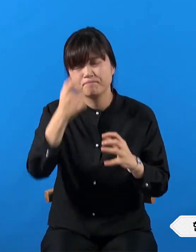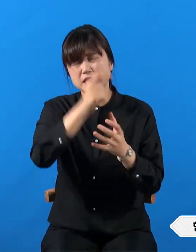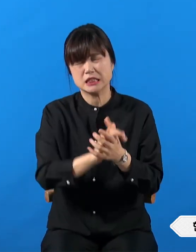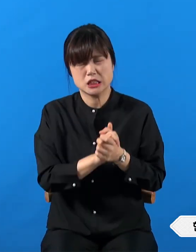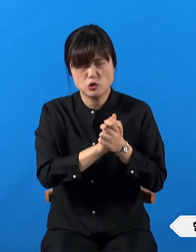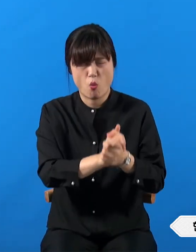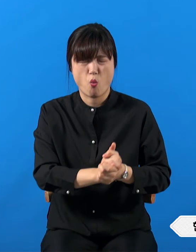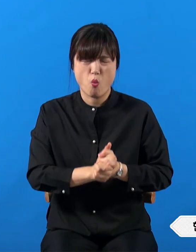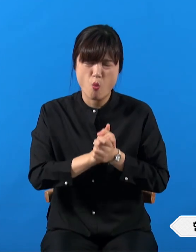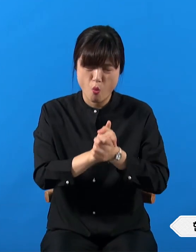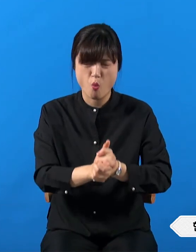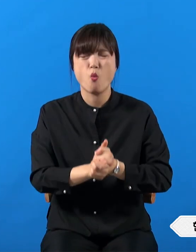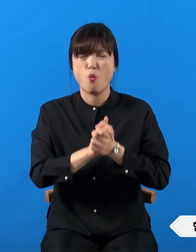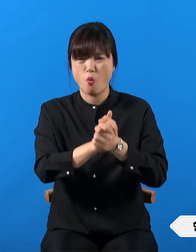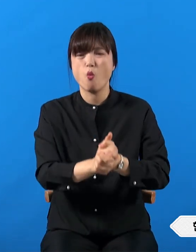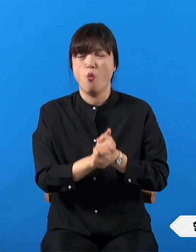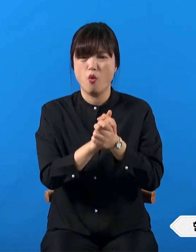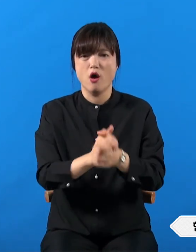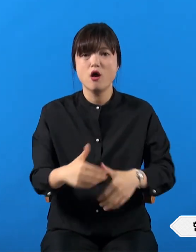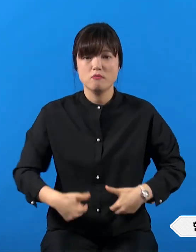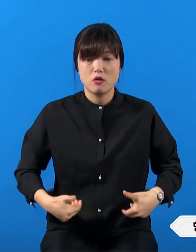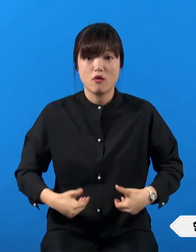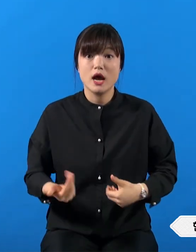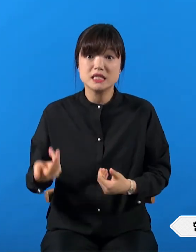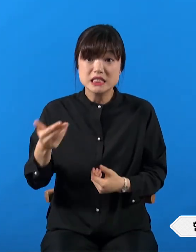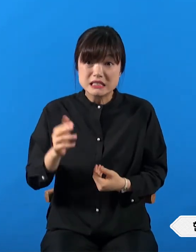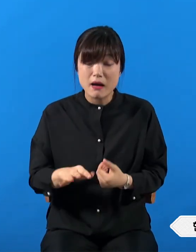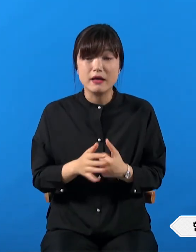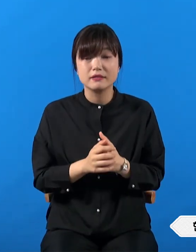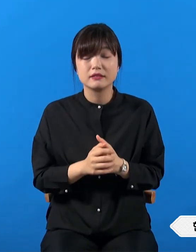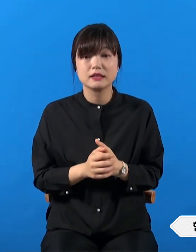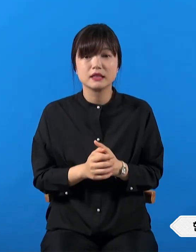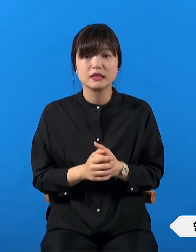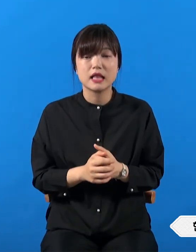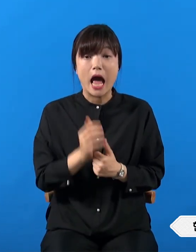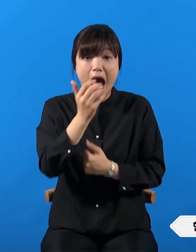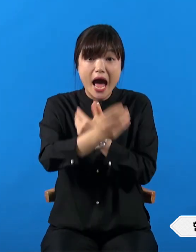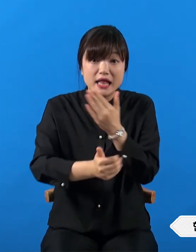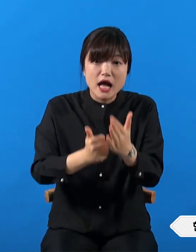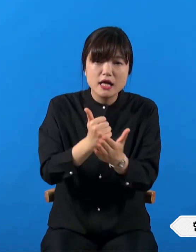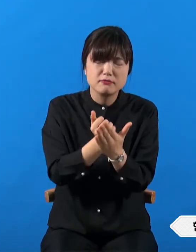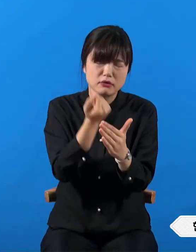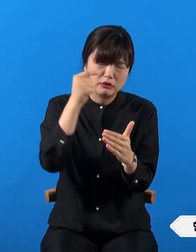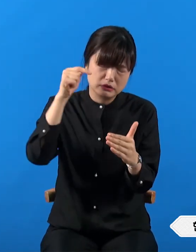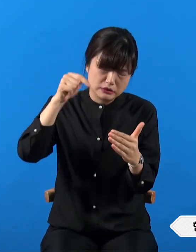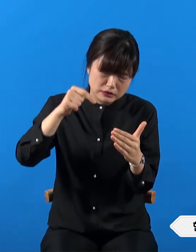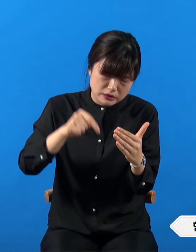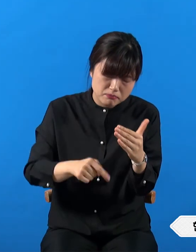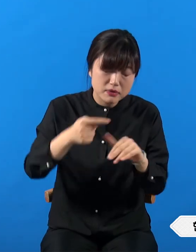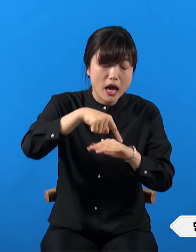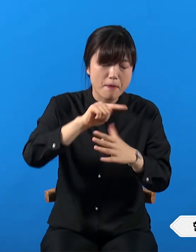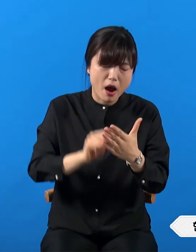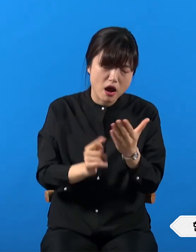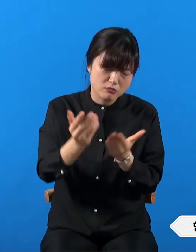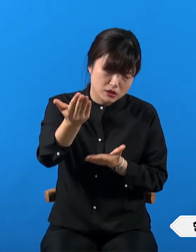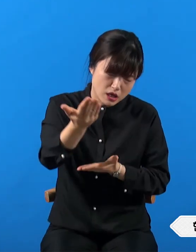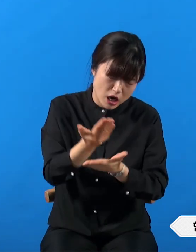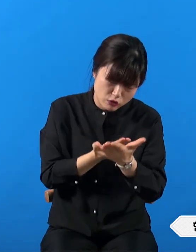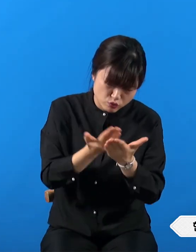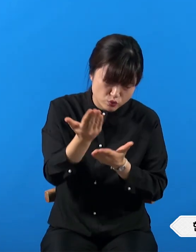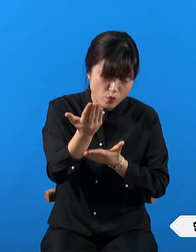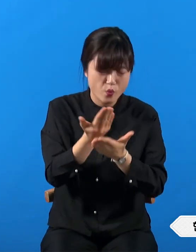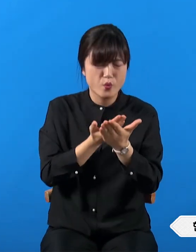합심해서 통성으로 기도합니다. 그러나 그런 것이 아니고 하나님과 깊이 마음을